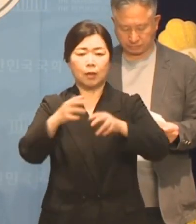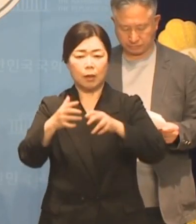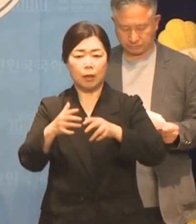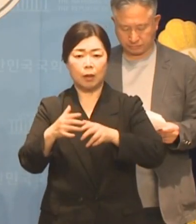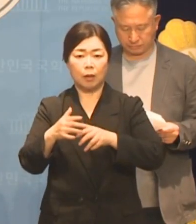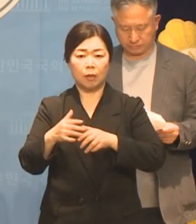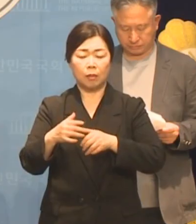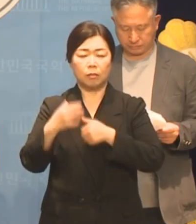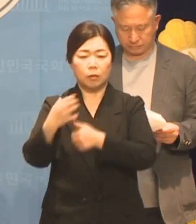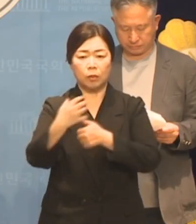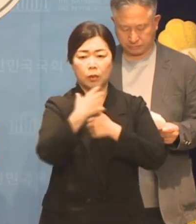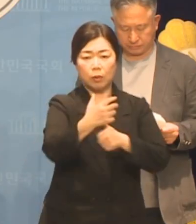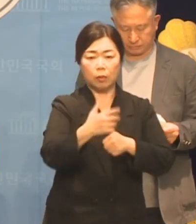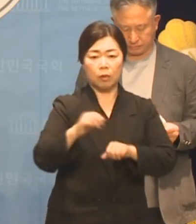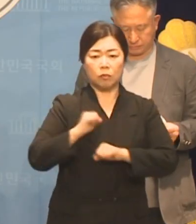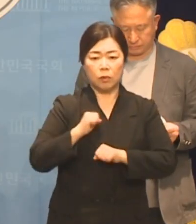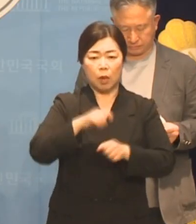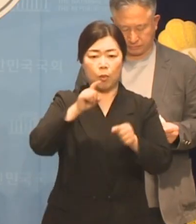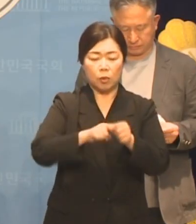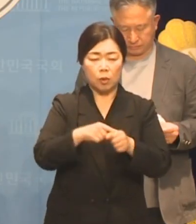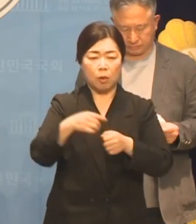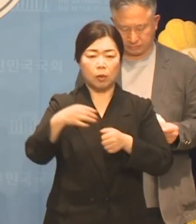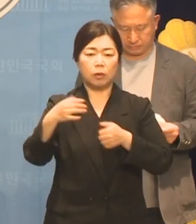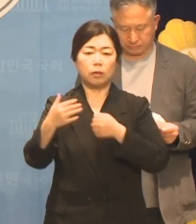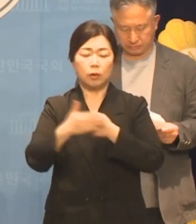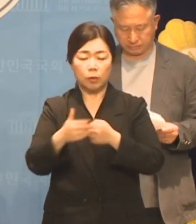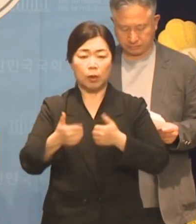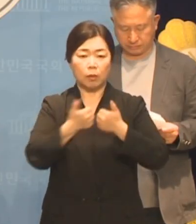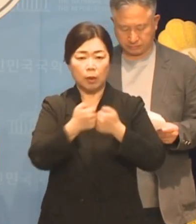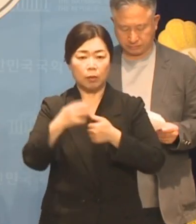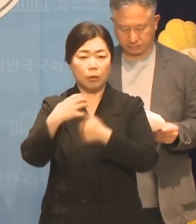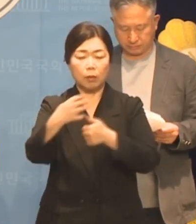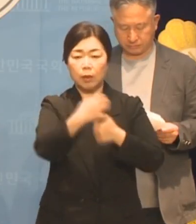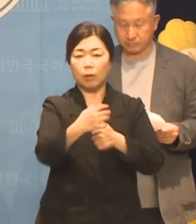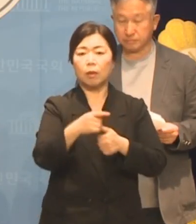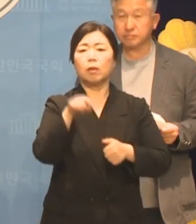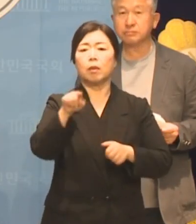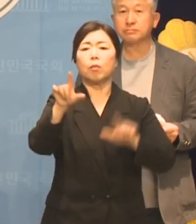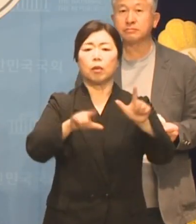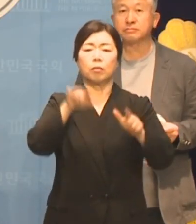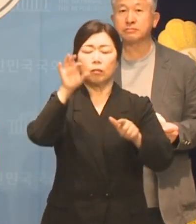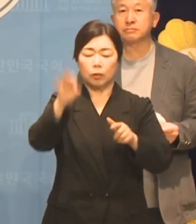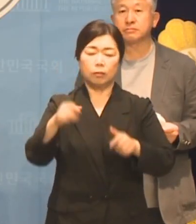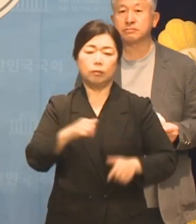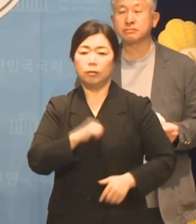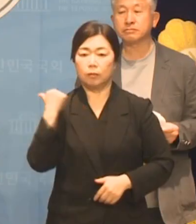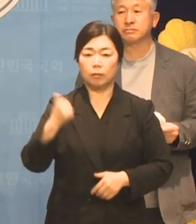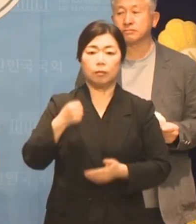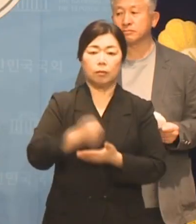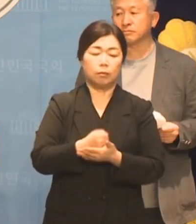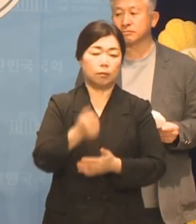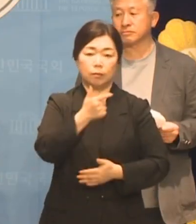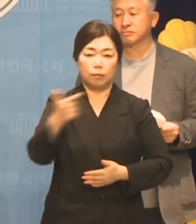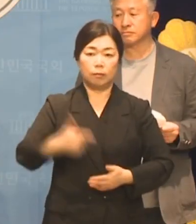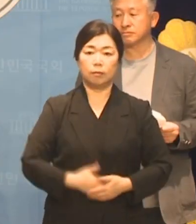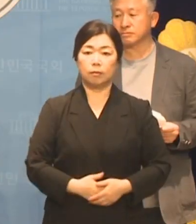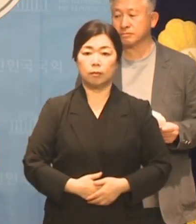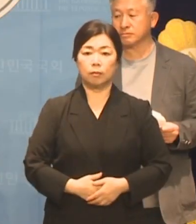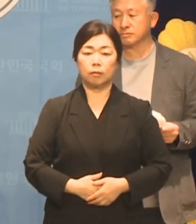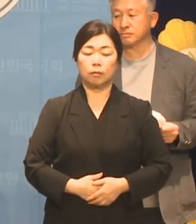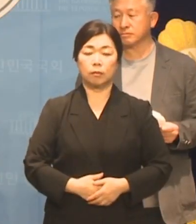논의되고 있다는 개탄스러운 현실 앞에 놓여 있다. 대한민국 헌법 제1조는 대한민국은